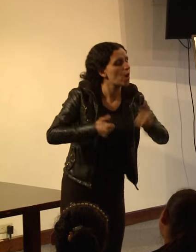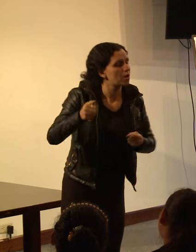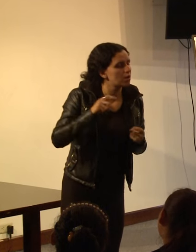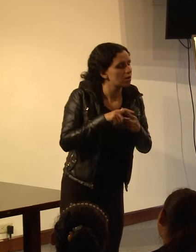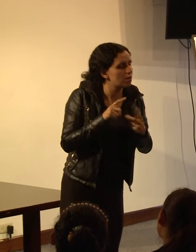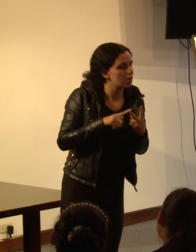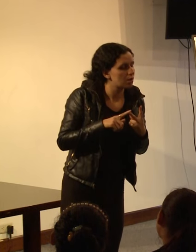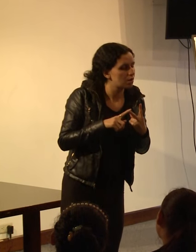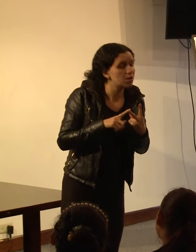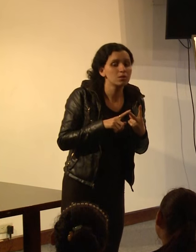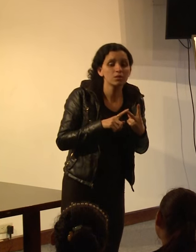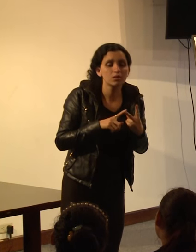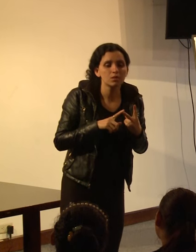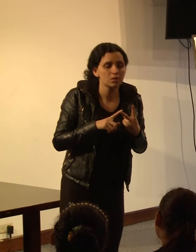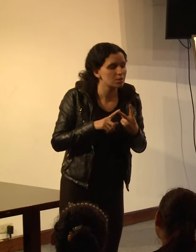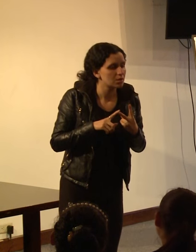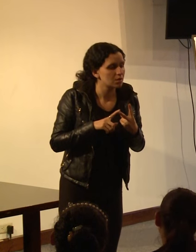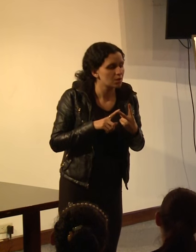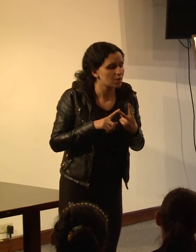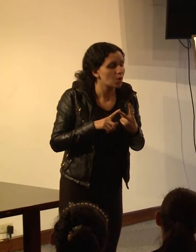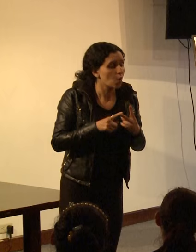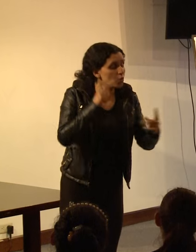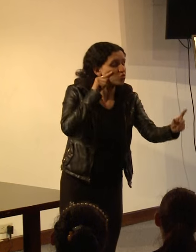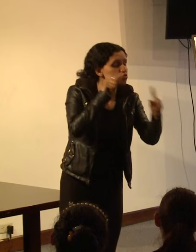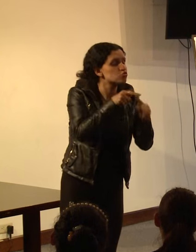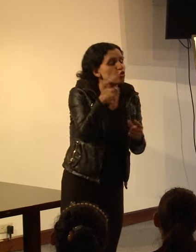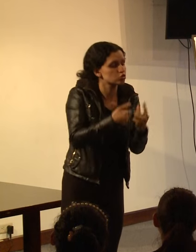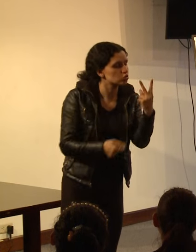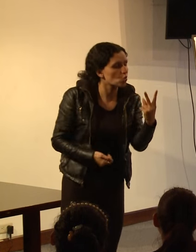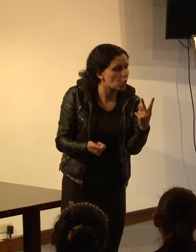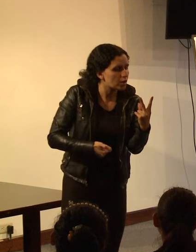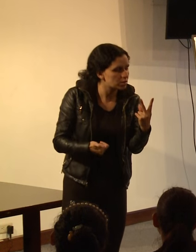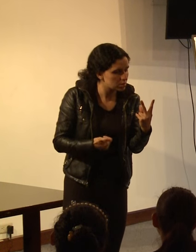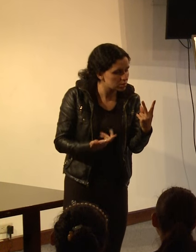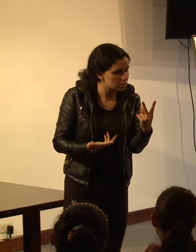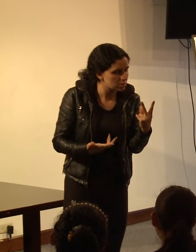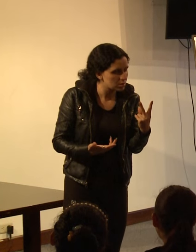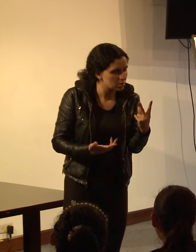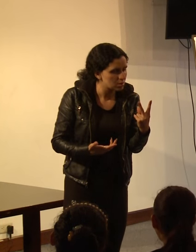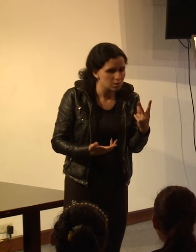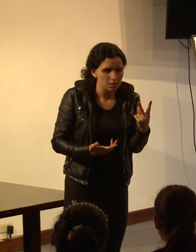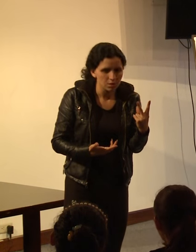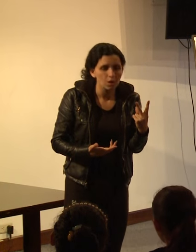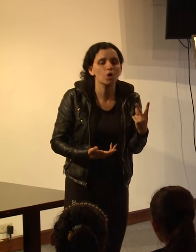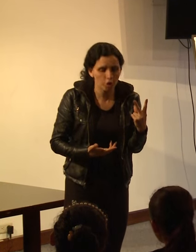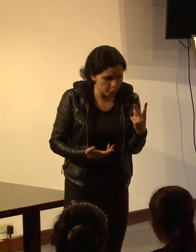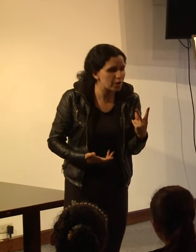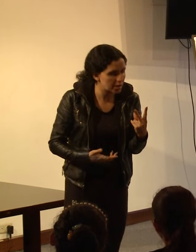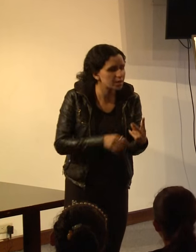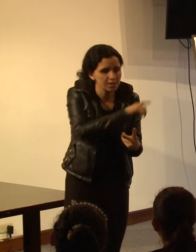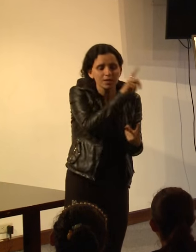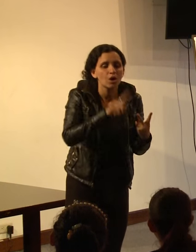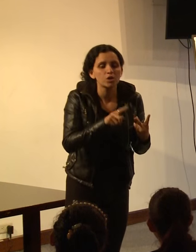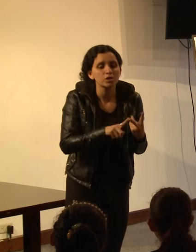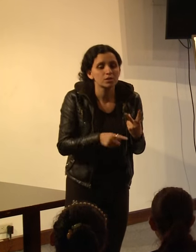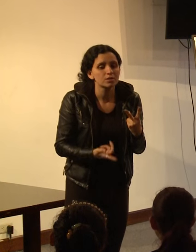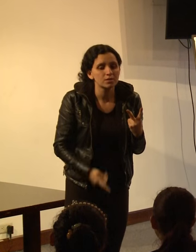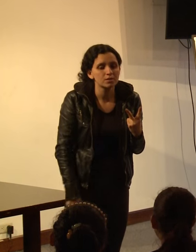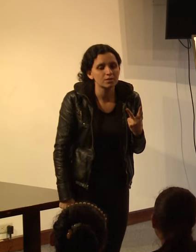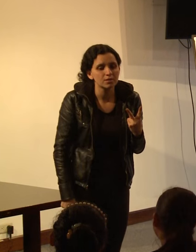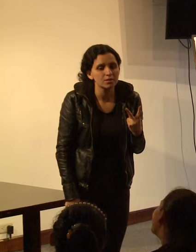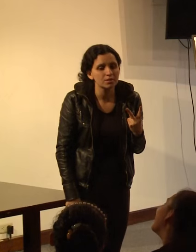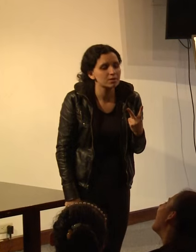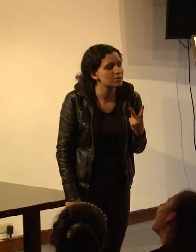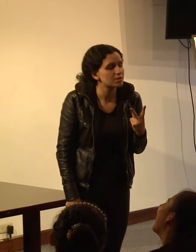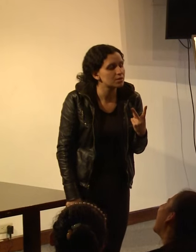¿Y qué nos ofrecen? Conocer el cuerpo, conocernos, aceptarnos como somos desde el cuerpo y aprender a manejarlo, ¿no? Es decir que, por ejemplo,